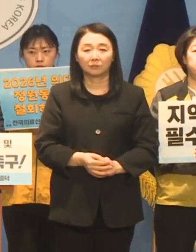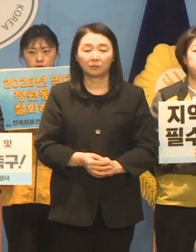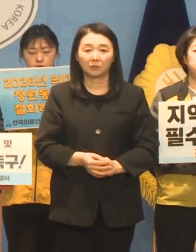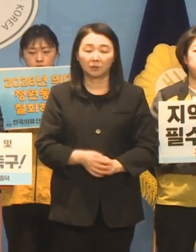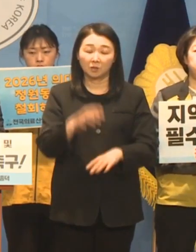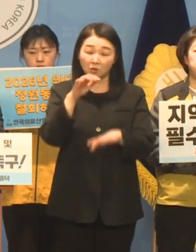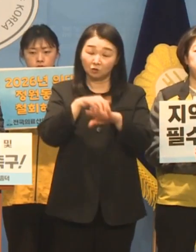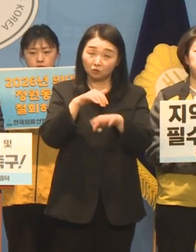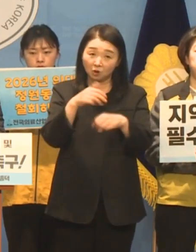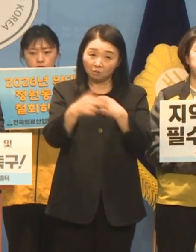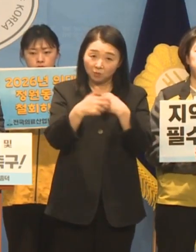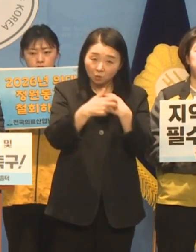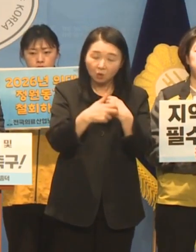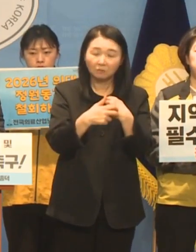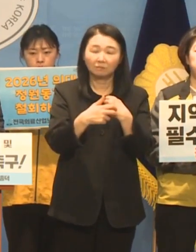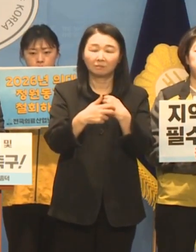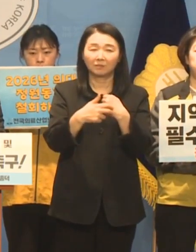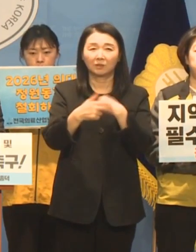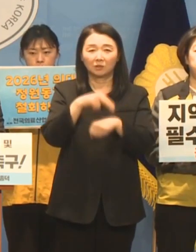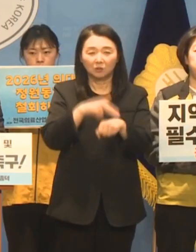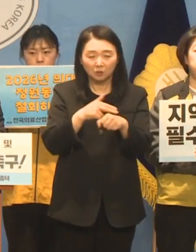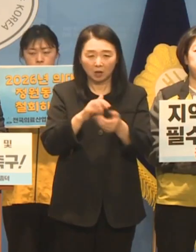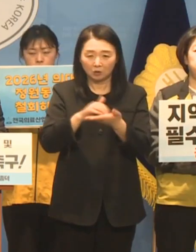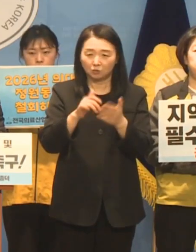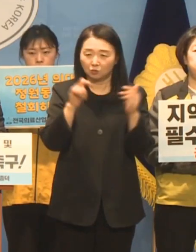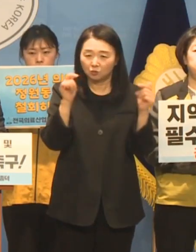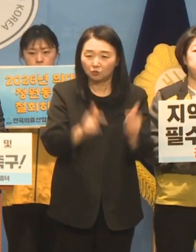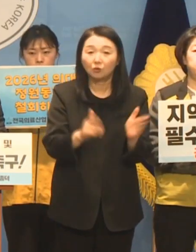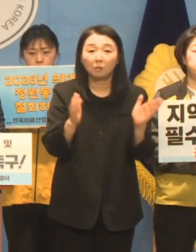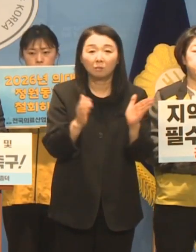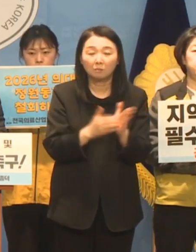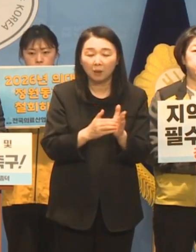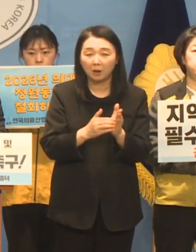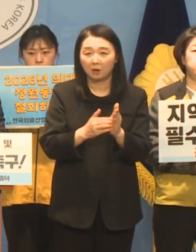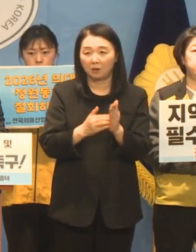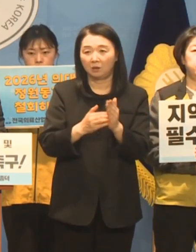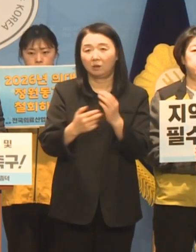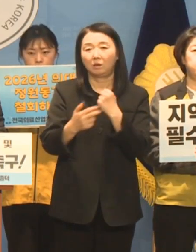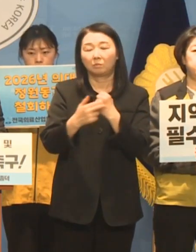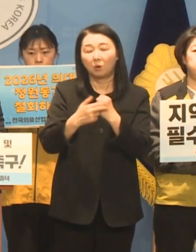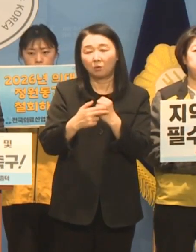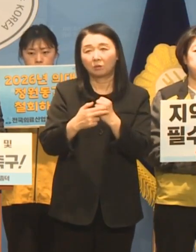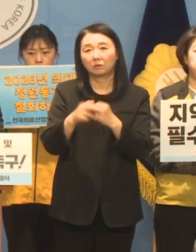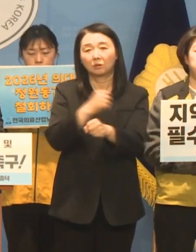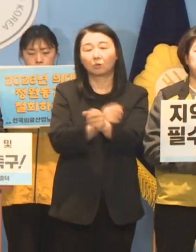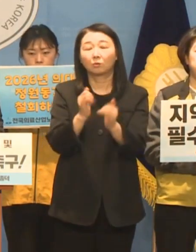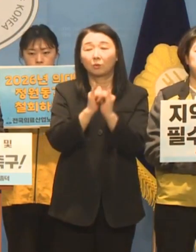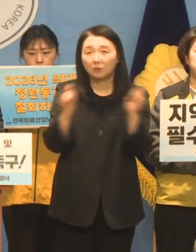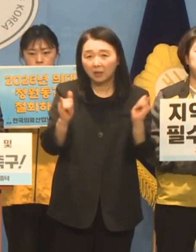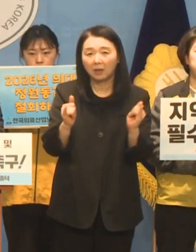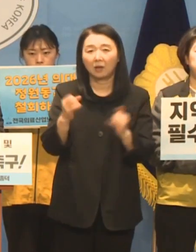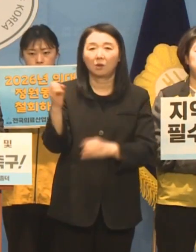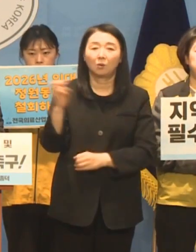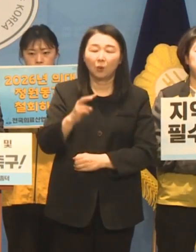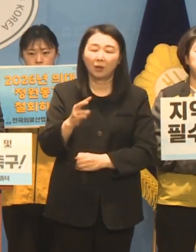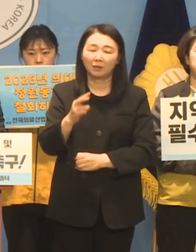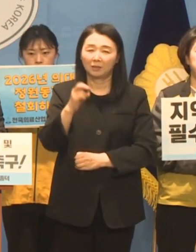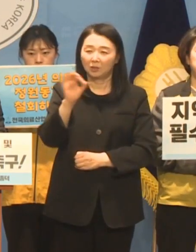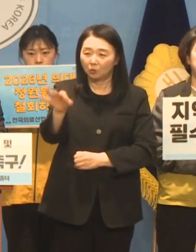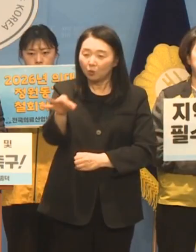수련병원들은 의료 수익 감소를 이유로 병원 노동자들에게 무급 휴가, 무급 휴직을